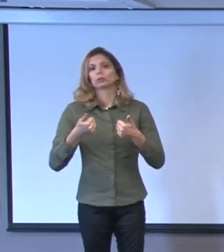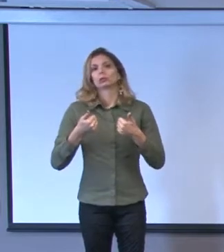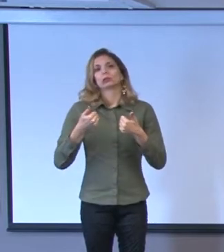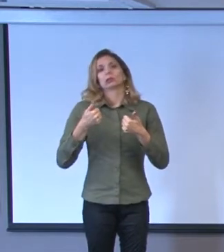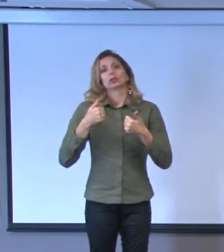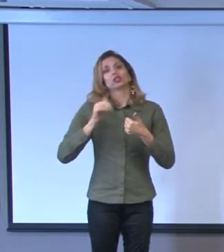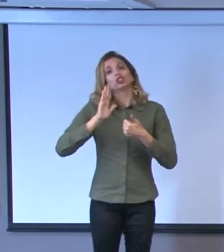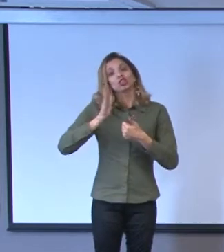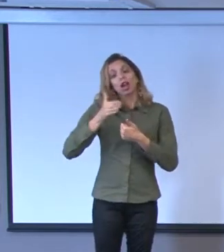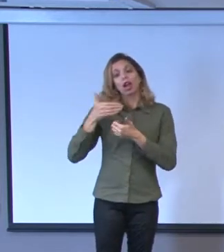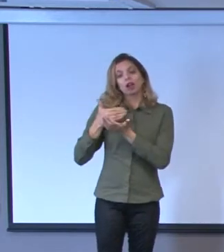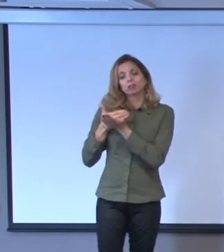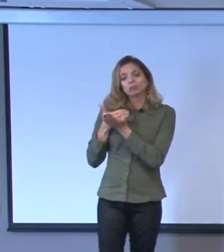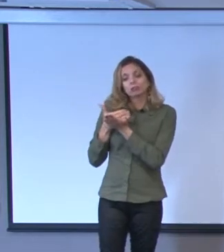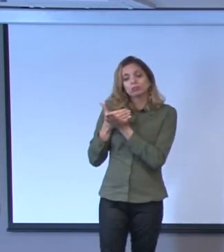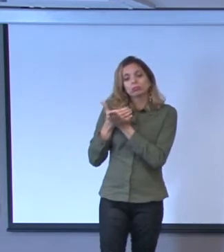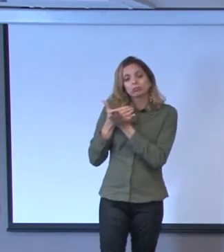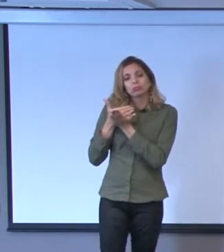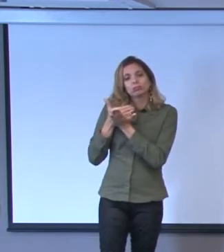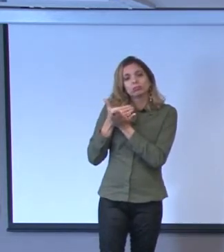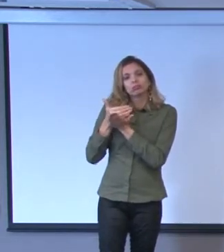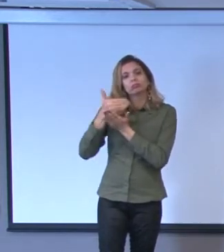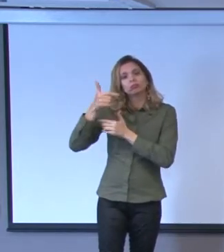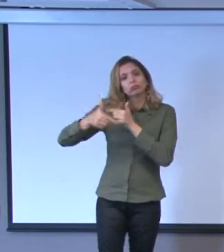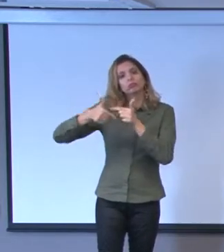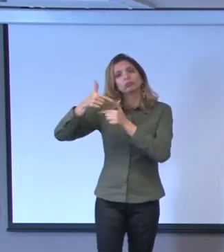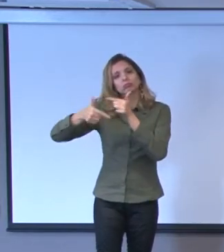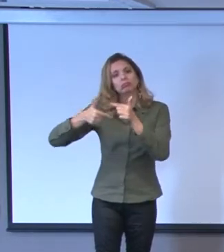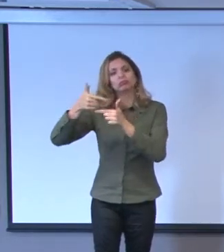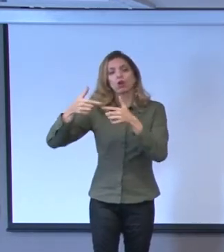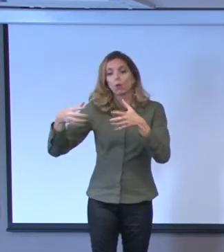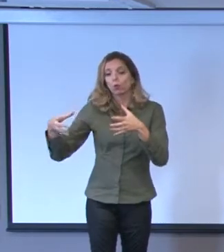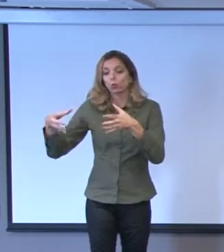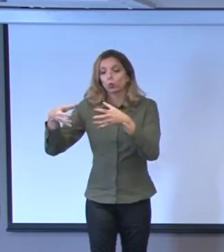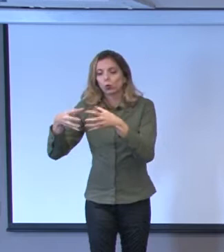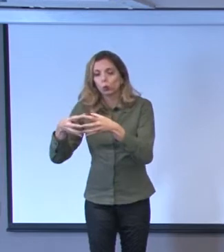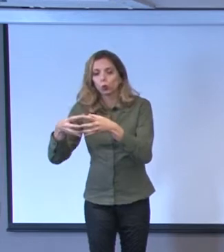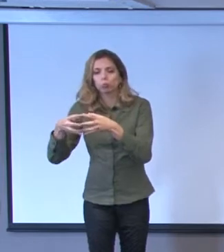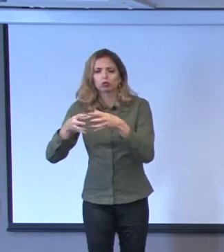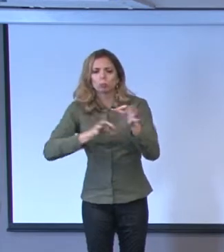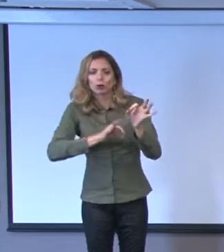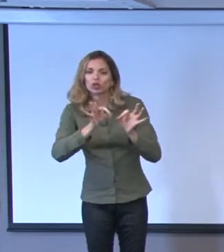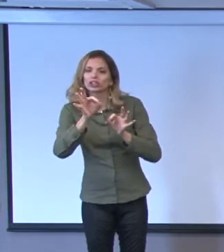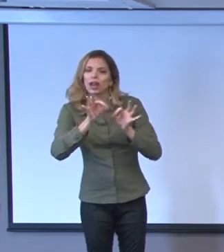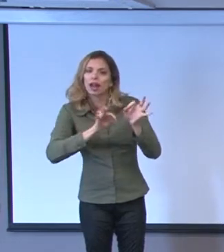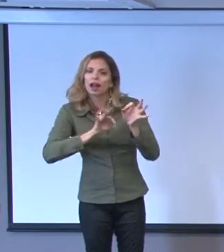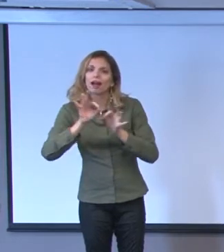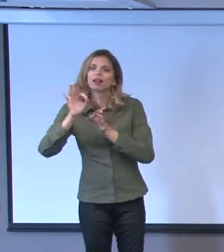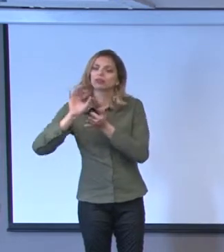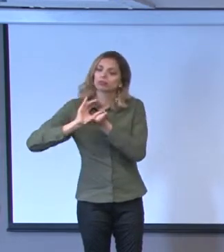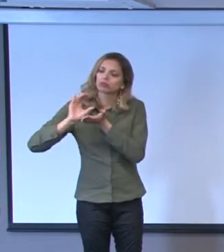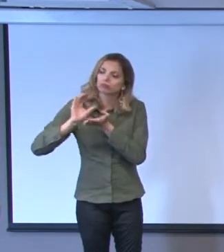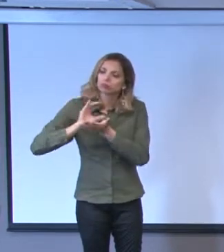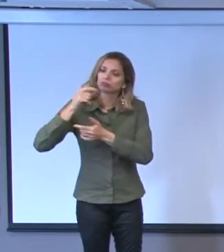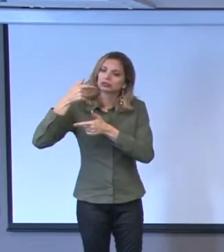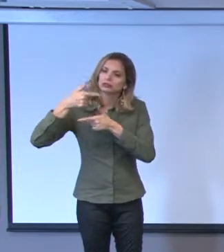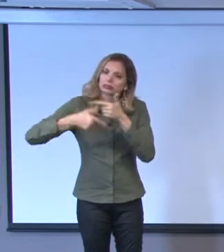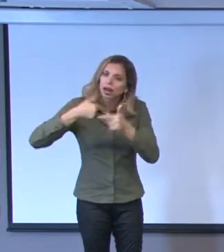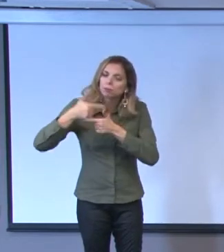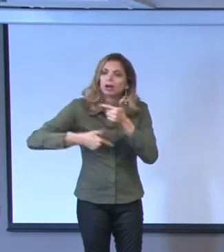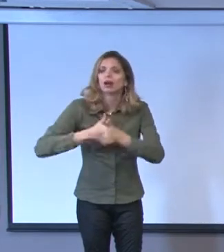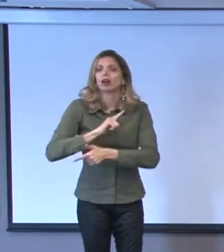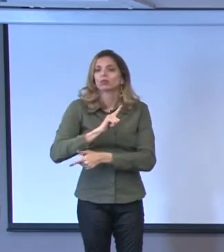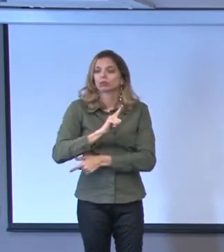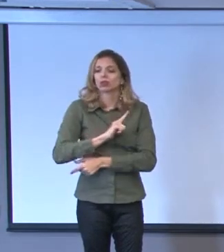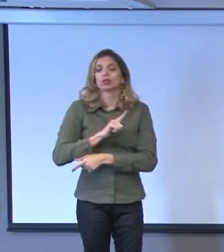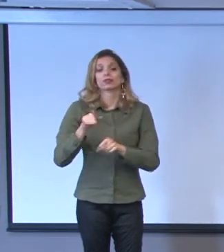que foi sendo implementada com um conjunto de programas, né, com muito investimento